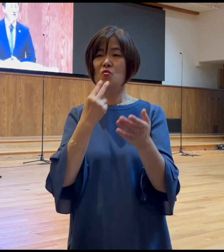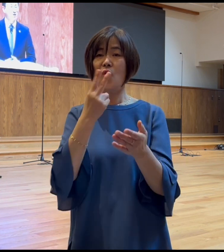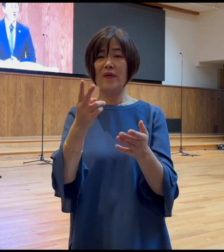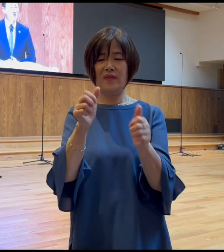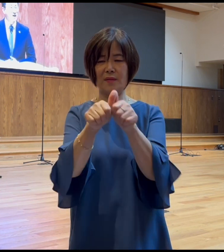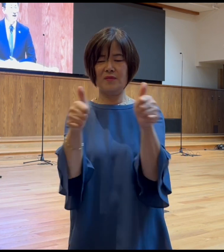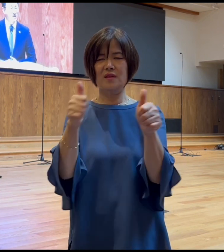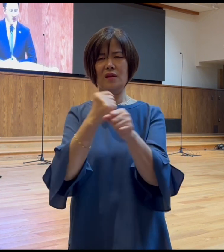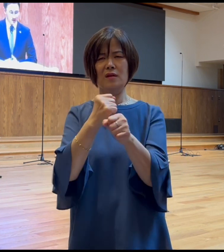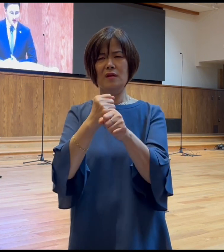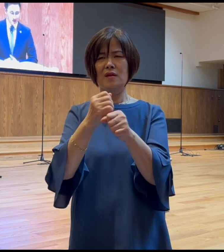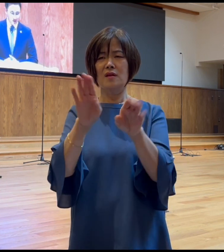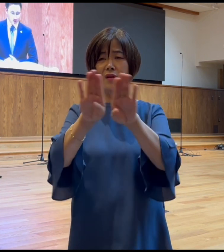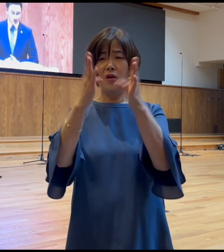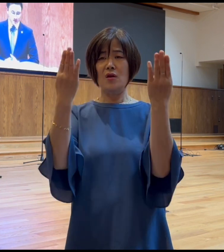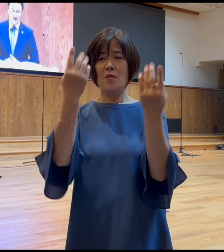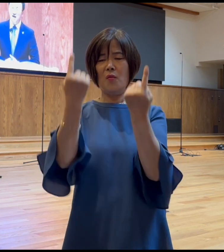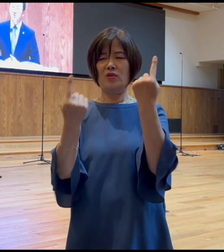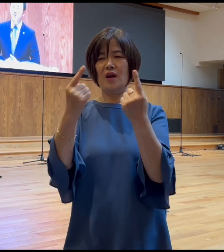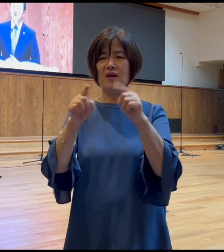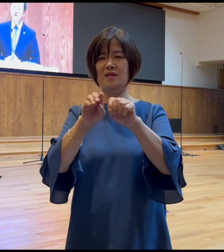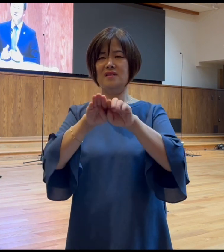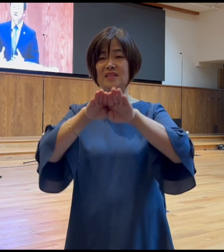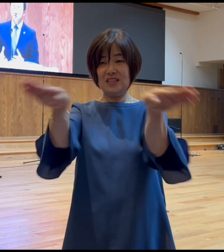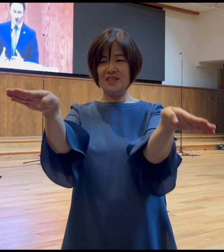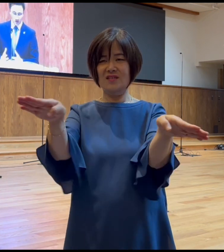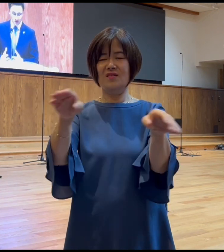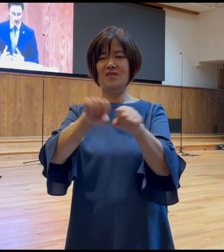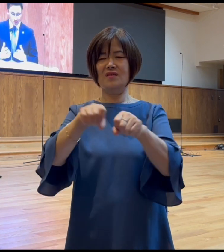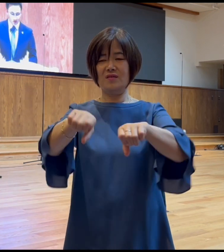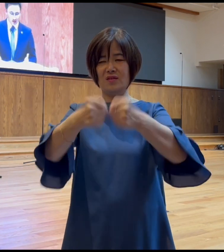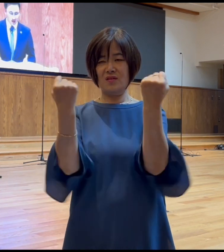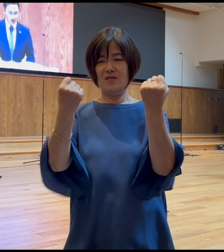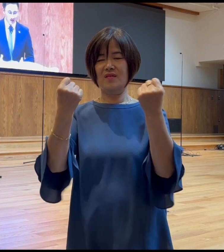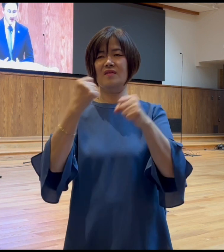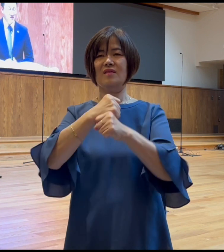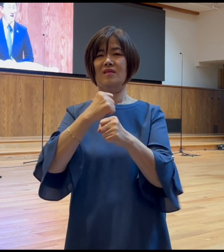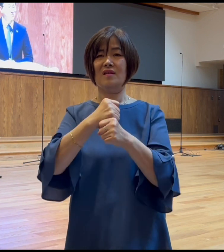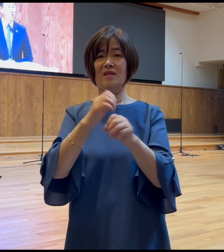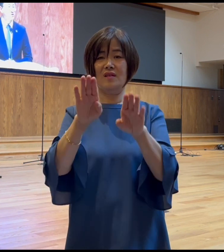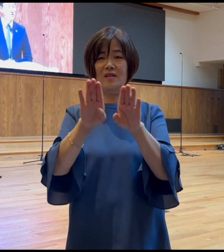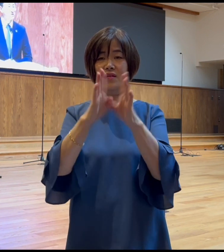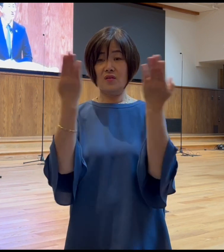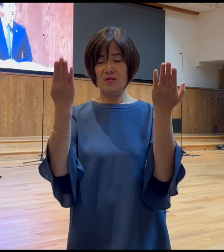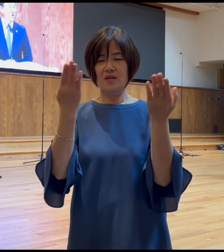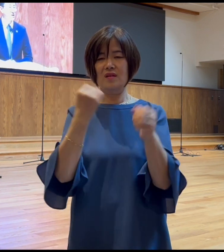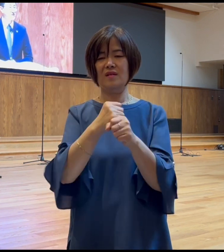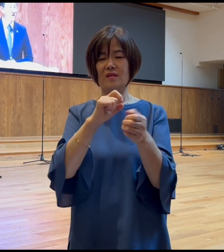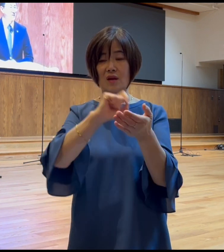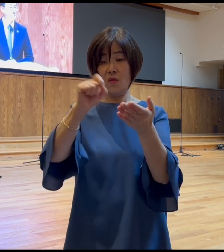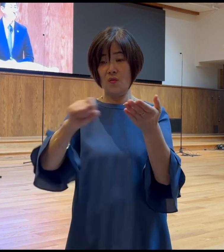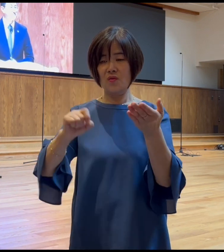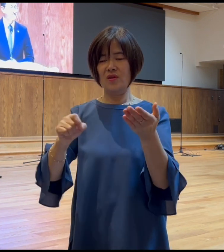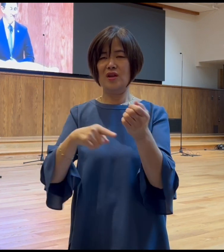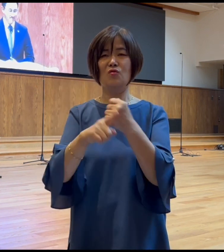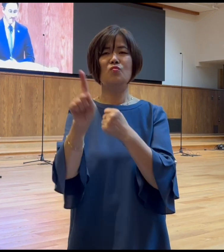단순히 열렸다라고 하는 표현을 쓰지 않고 찢어서 열었다라는 이 다른 표현을